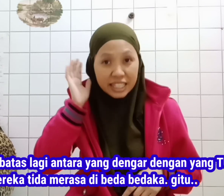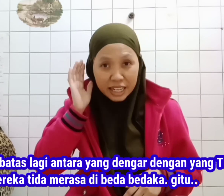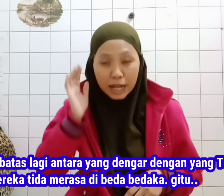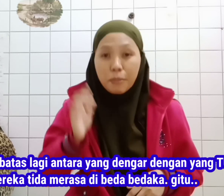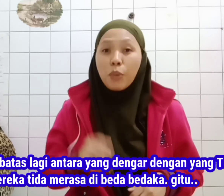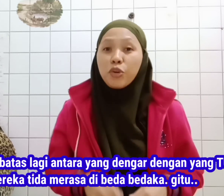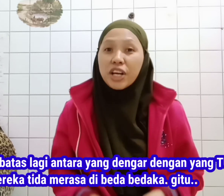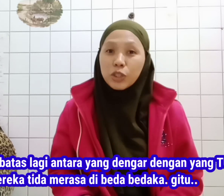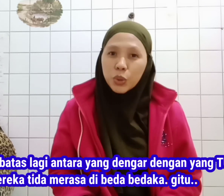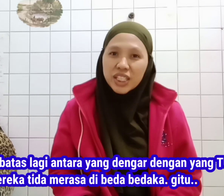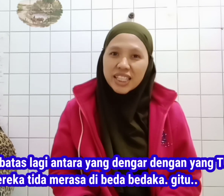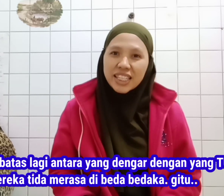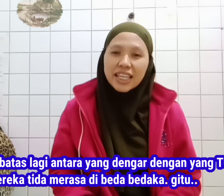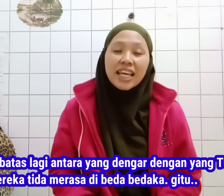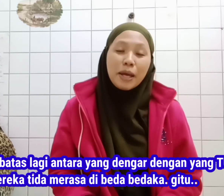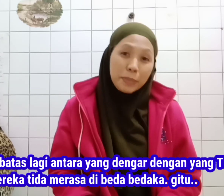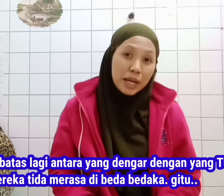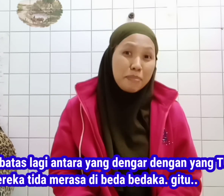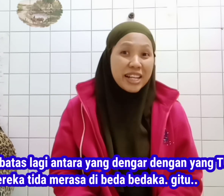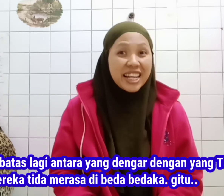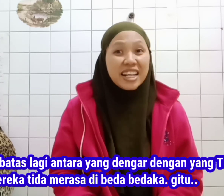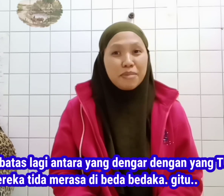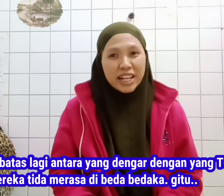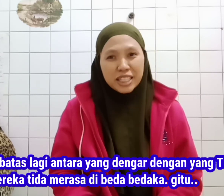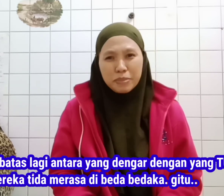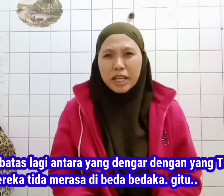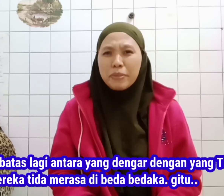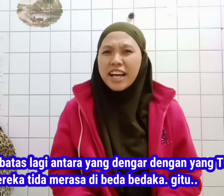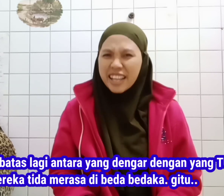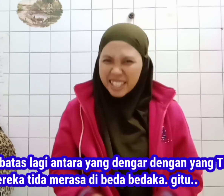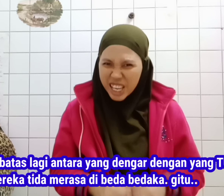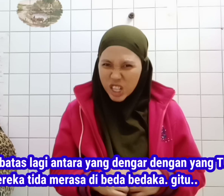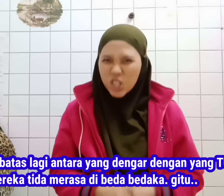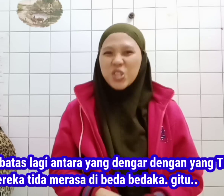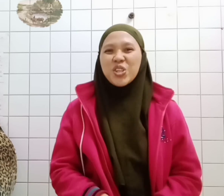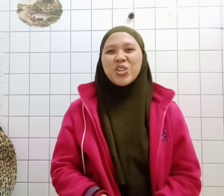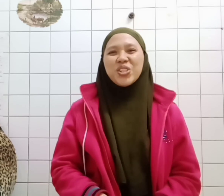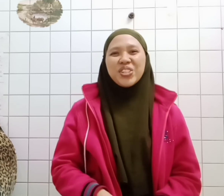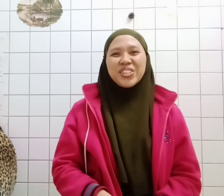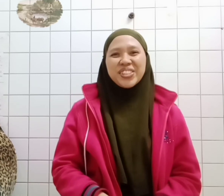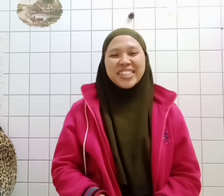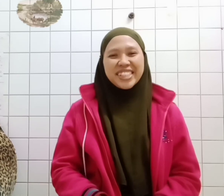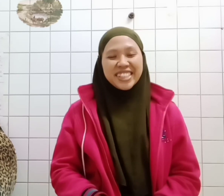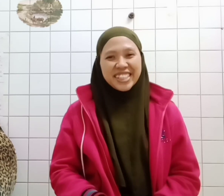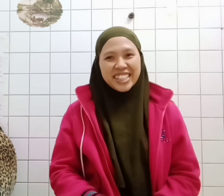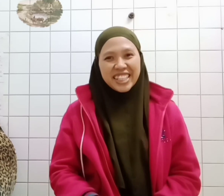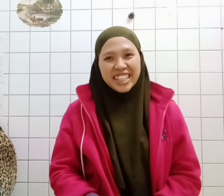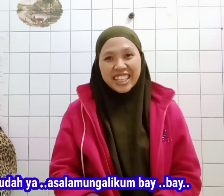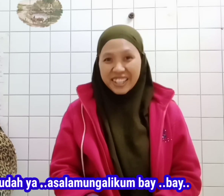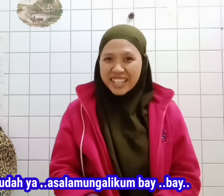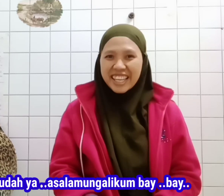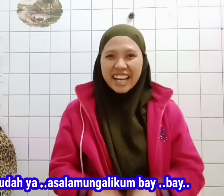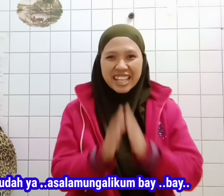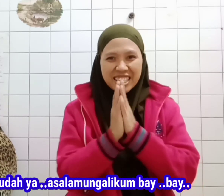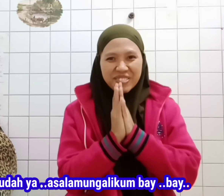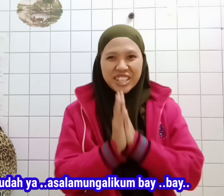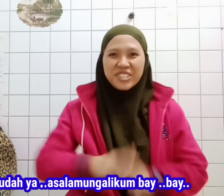antara yang dengar maupun yang tuli, biar mereka nggak merasa dibeda-bedakan gitu. Ya udah ya, assalamualaikum,